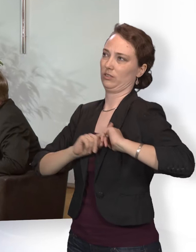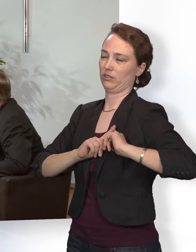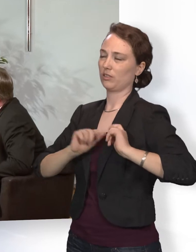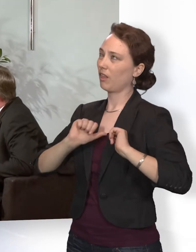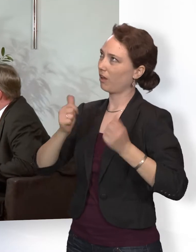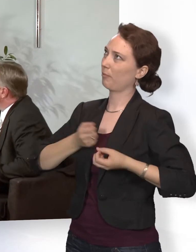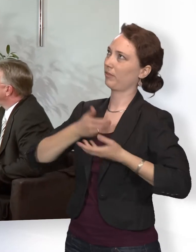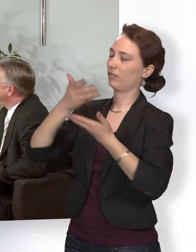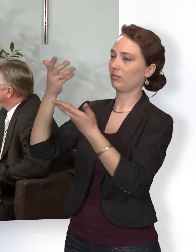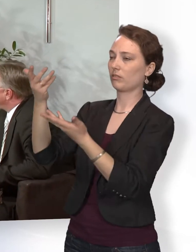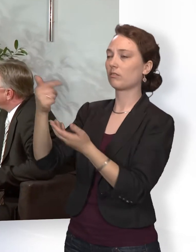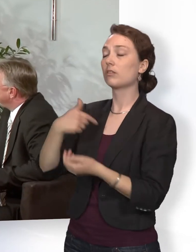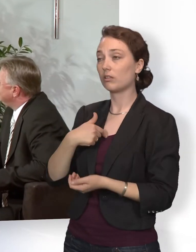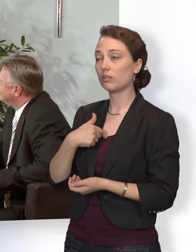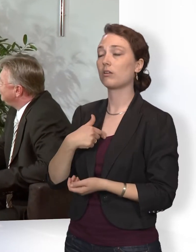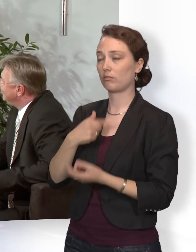ich.